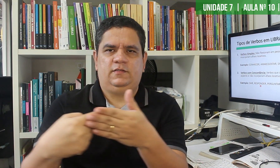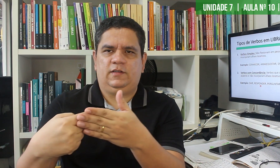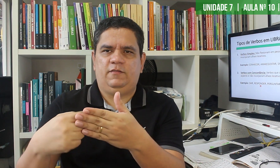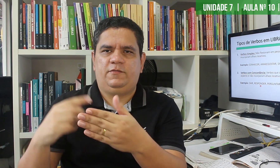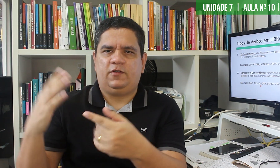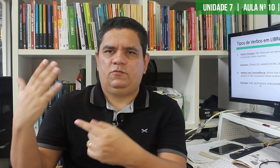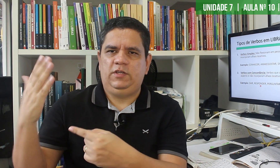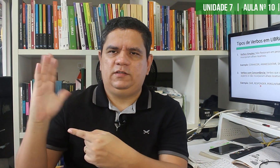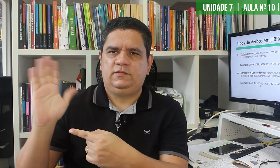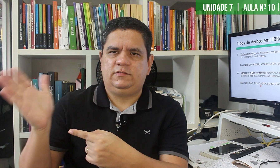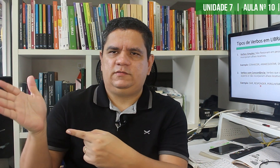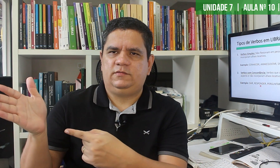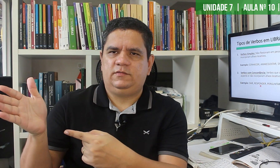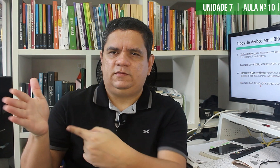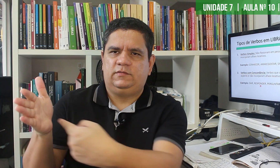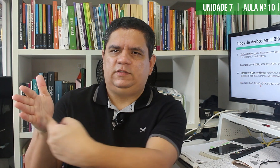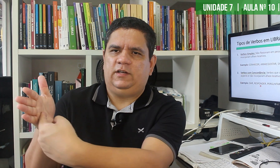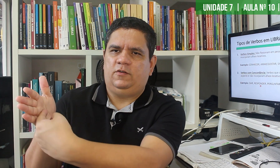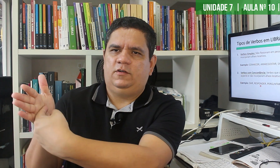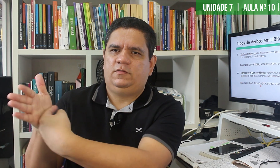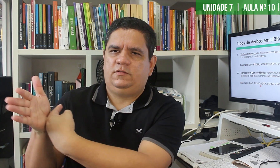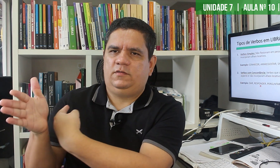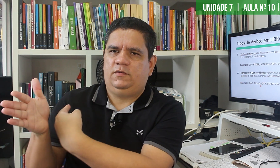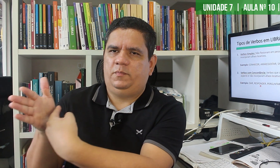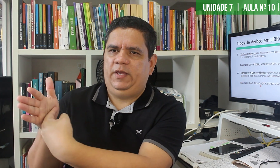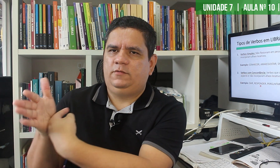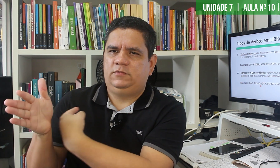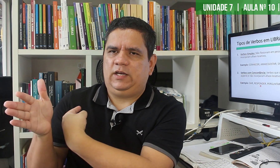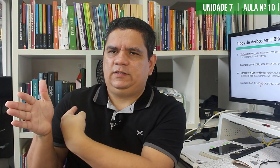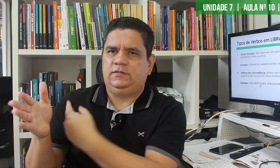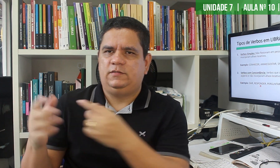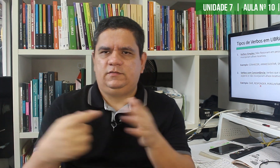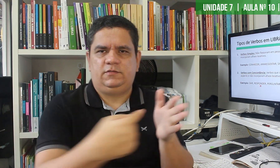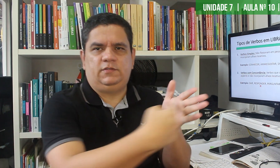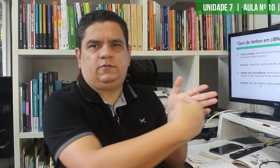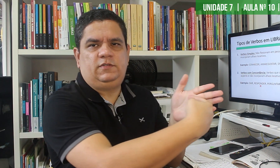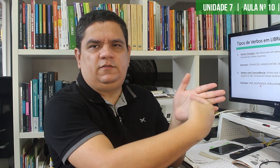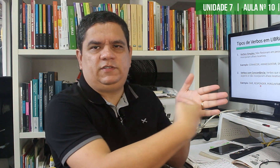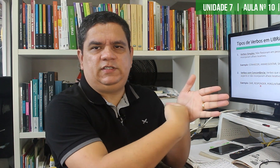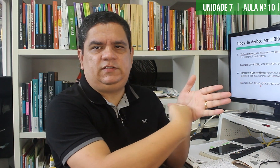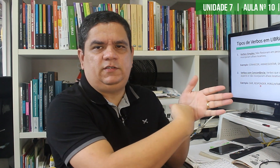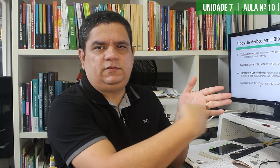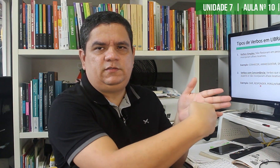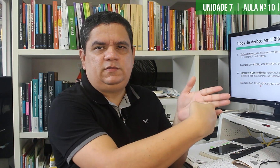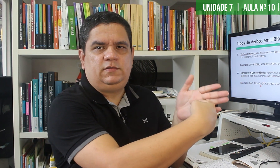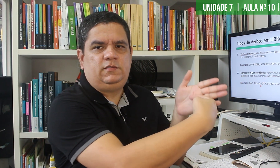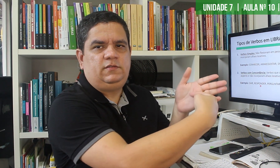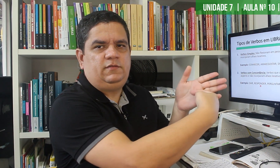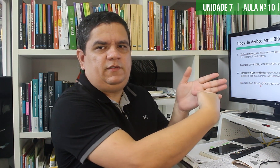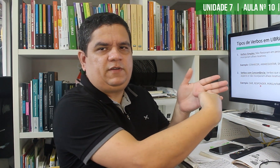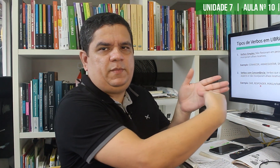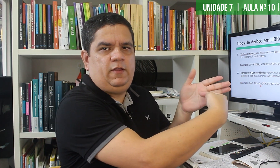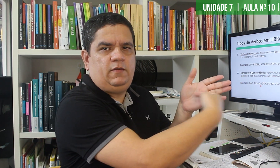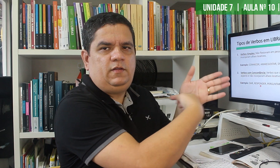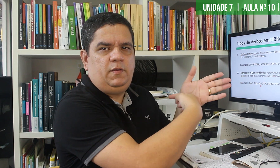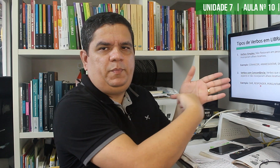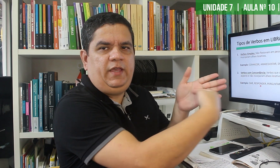Aqui vai ficar ruim, tá? Ó, perguntar. Deixa eu ver se eu consigo fazer assim, ó. Vai ficar melhor.